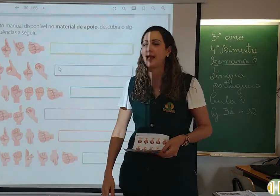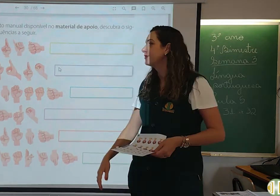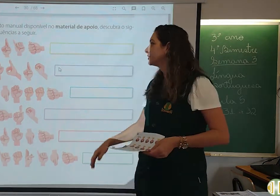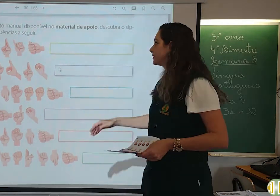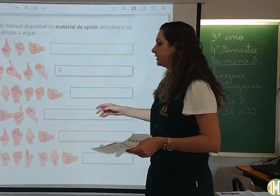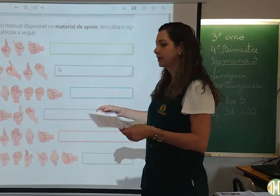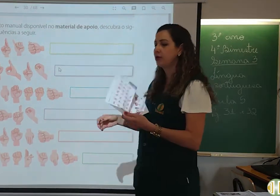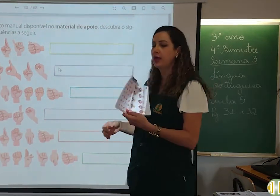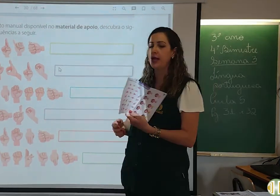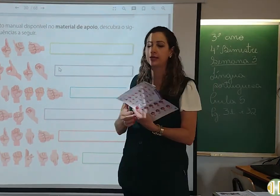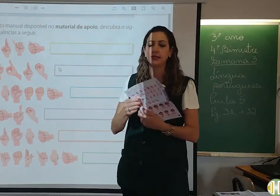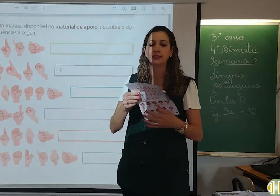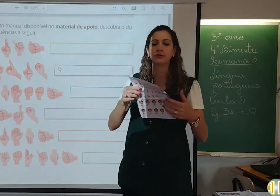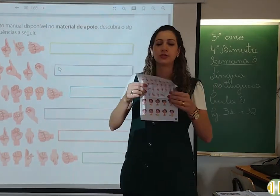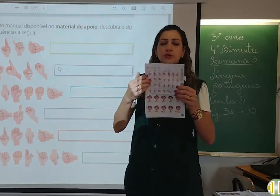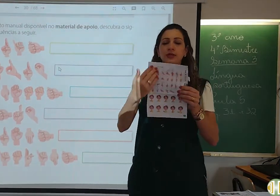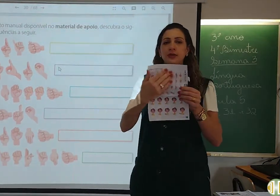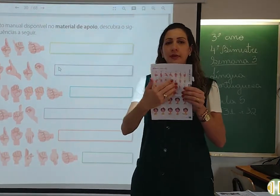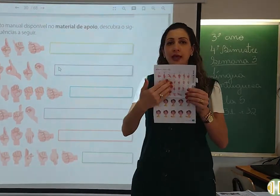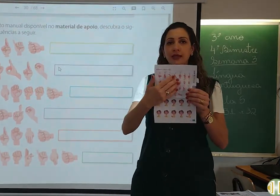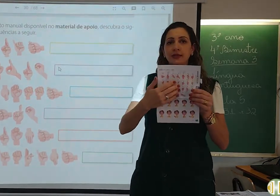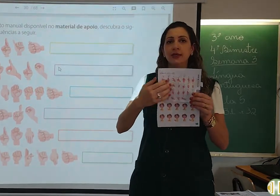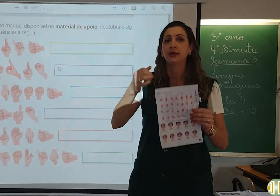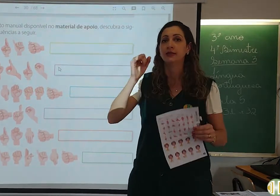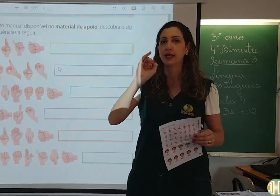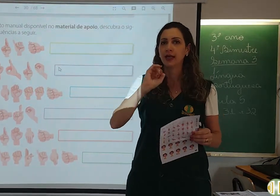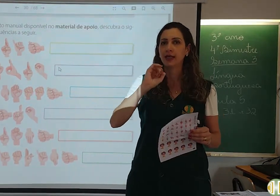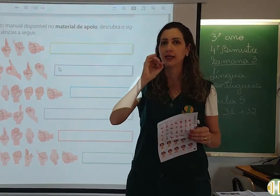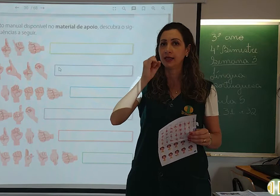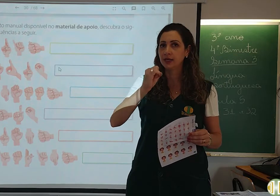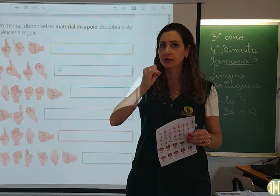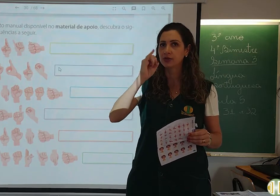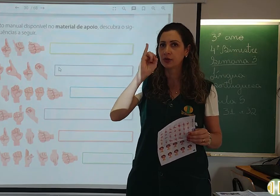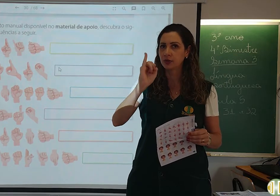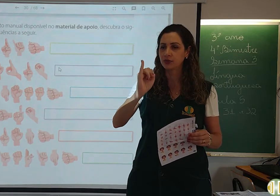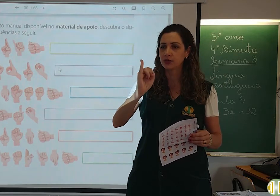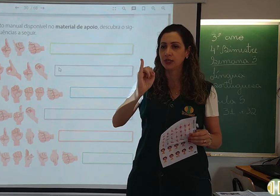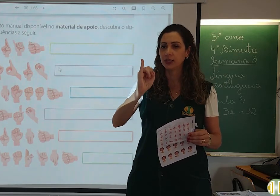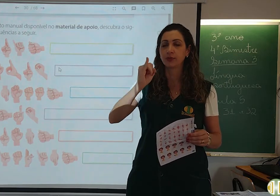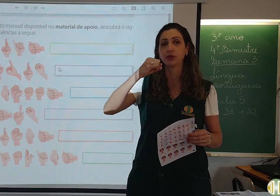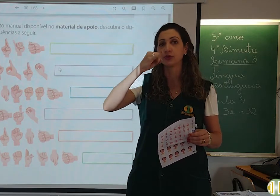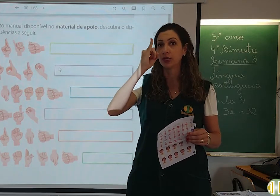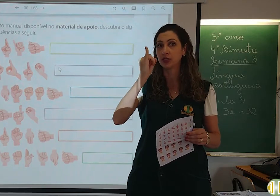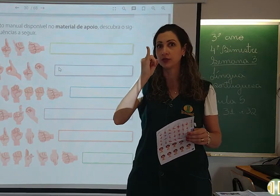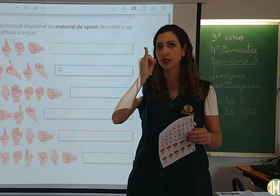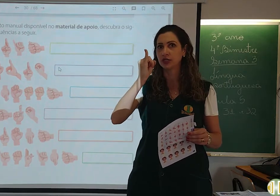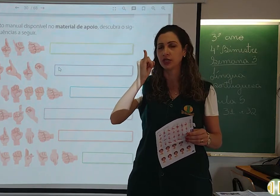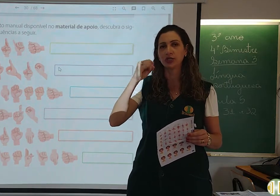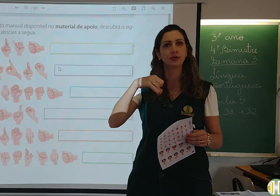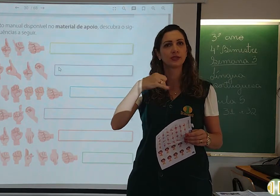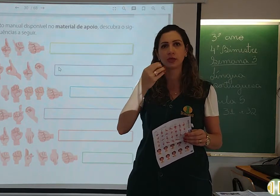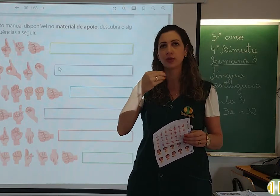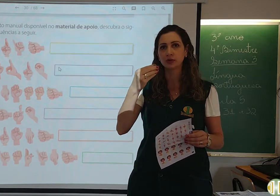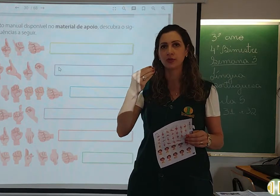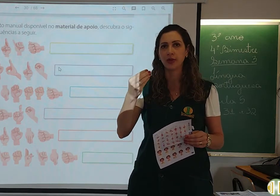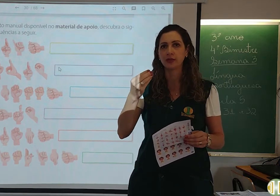tá? Você vai ter que olhar aqui, então, na sua tabela. Treina aí com a sua mãozinha, porque os dedinhos da gente não estão acostumados